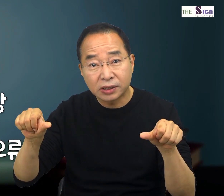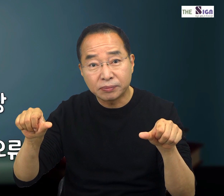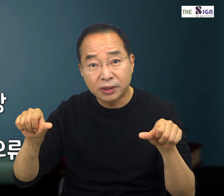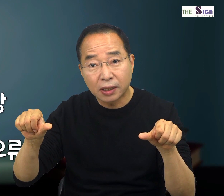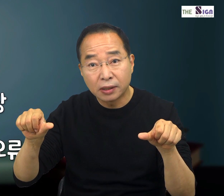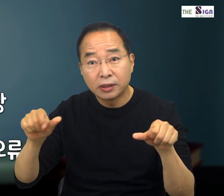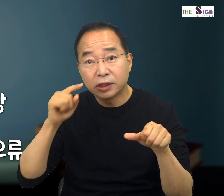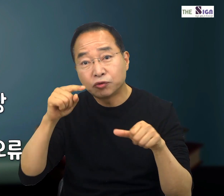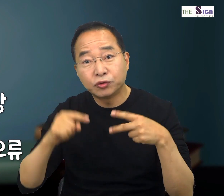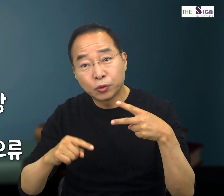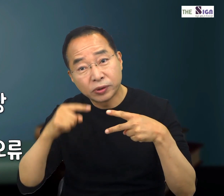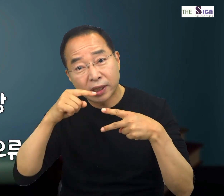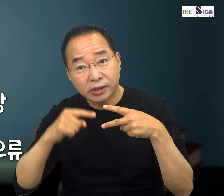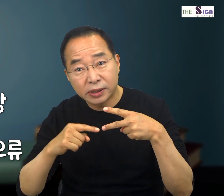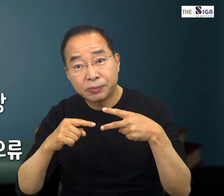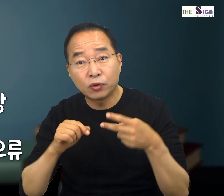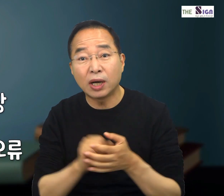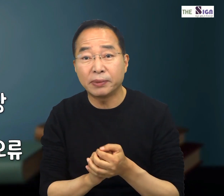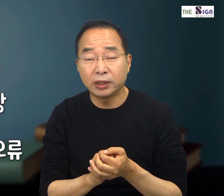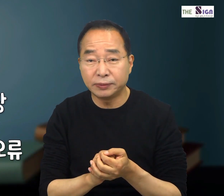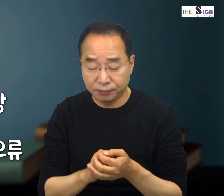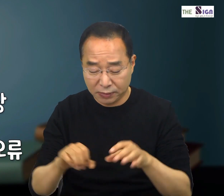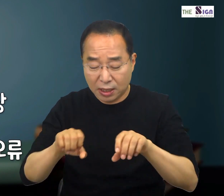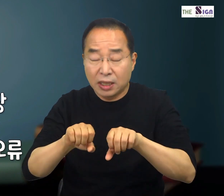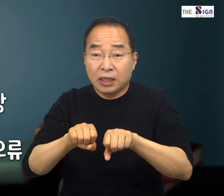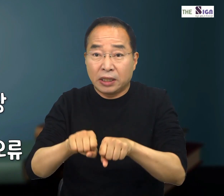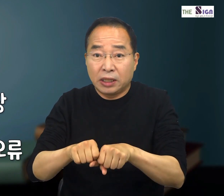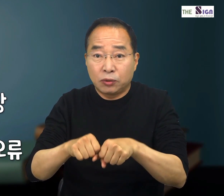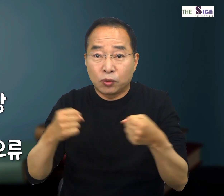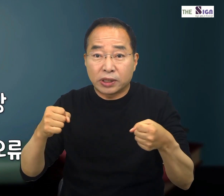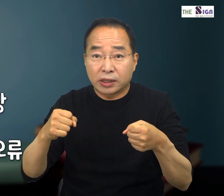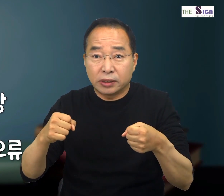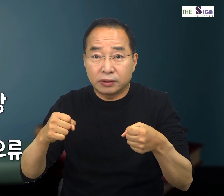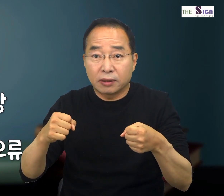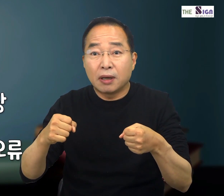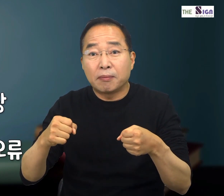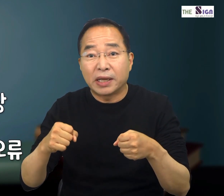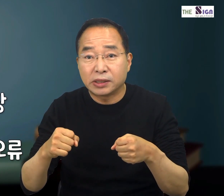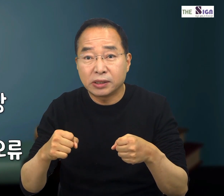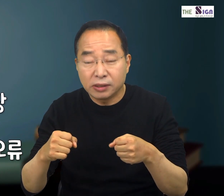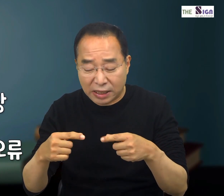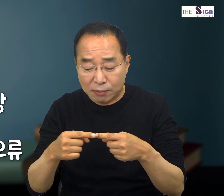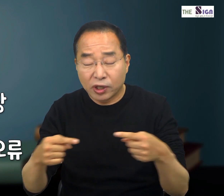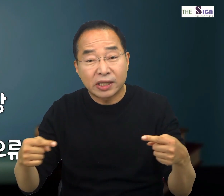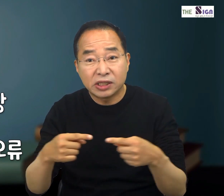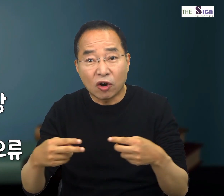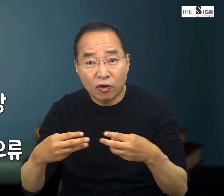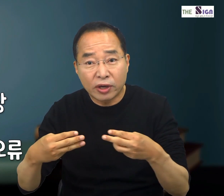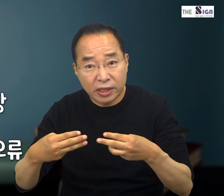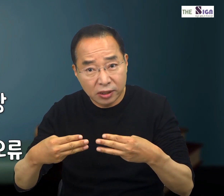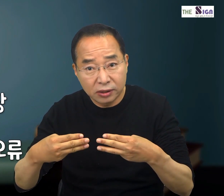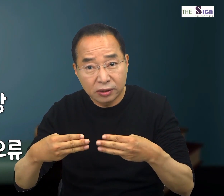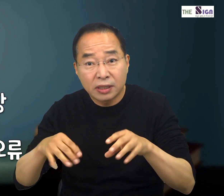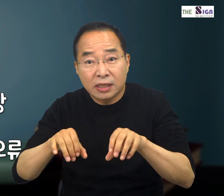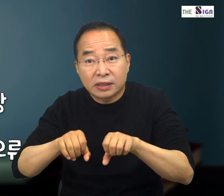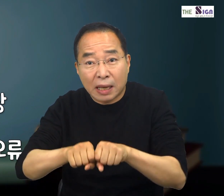뜻입니다. 근데 두 동작을 이제 비교하면은 이 동작은 마치 나뭇가지 여러 개를